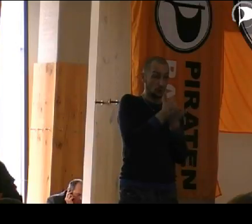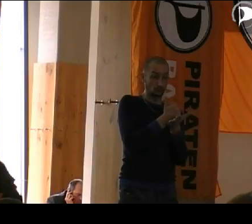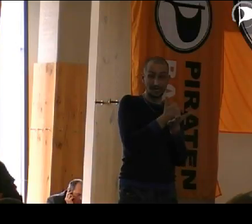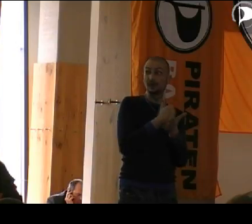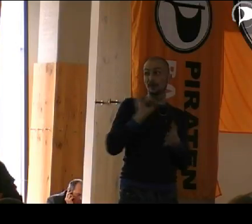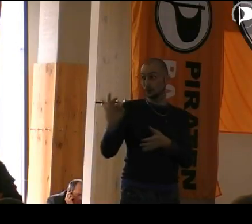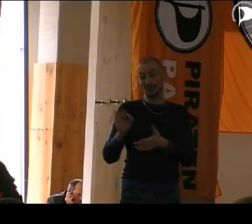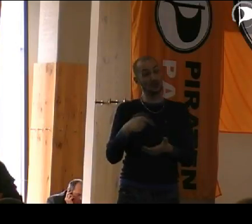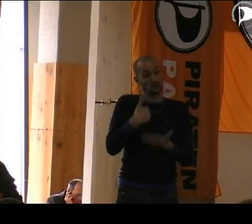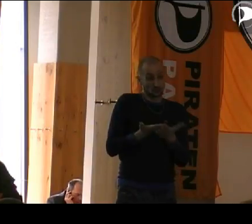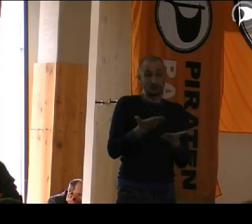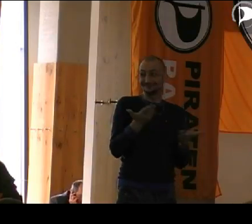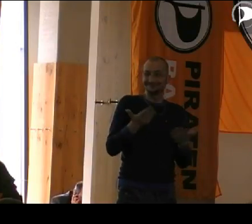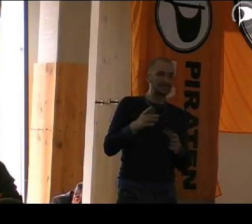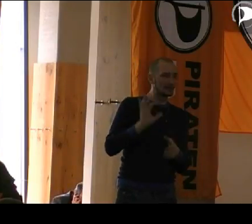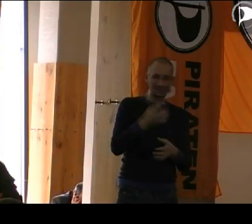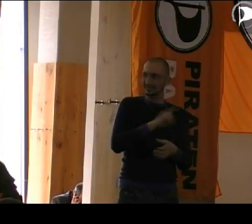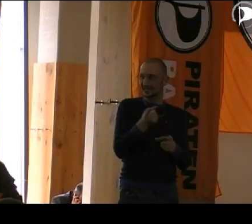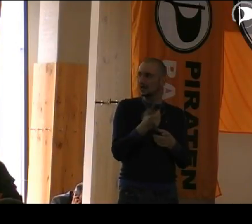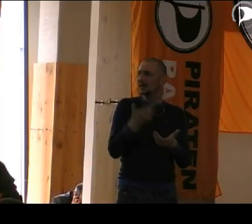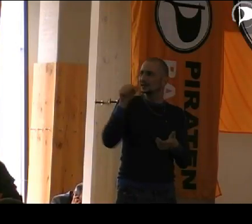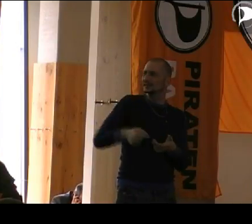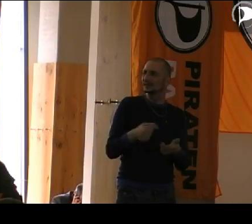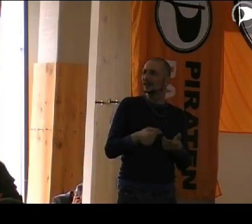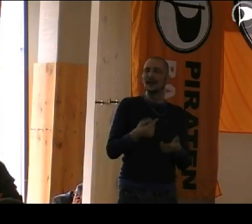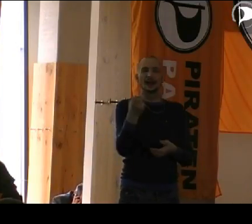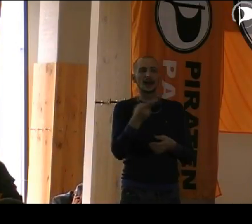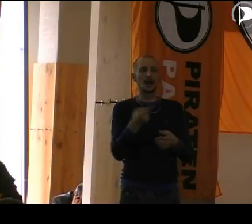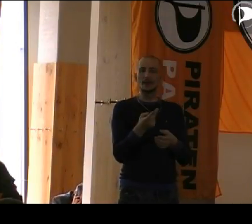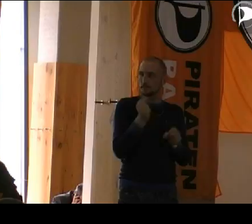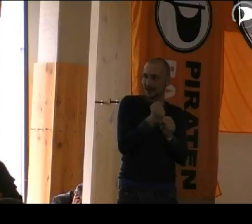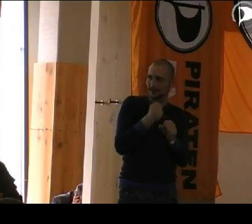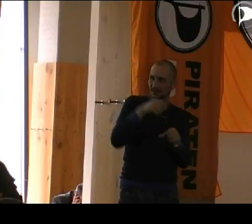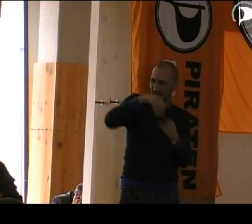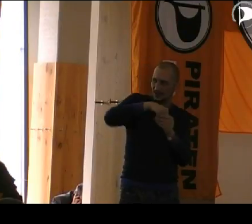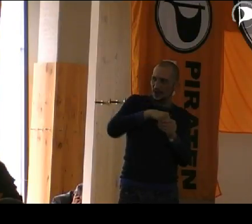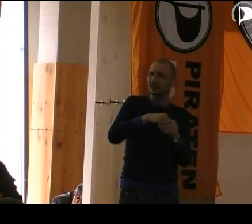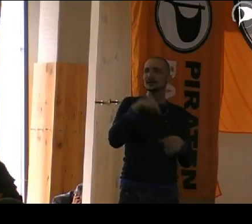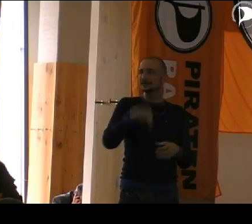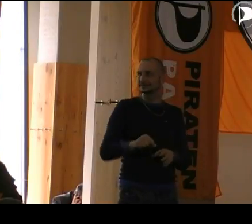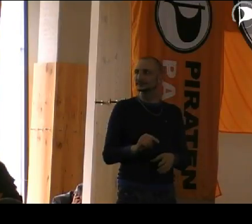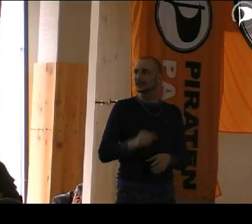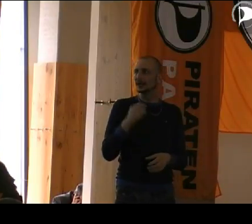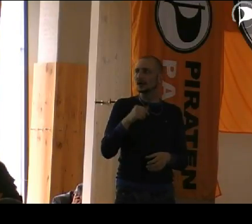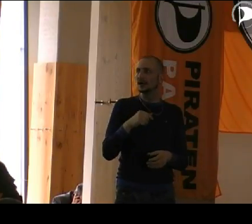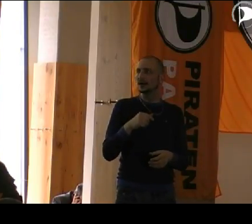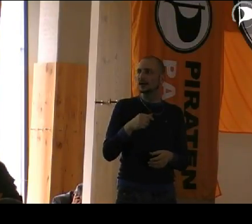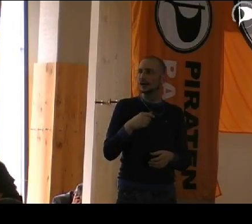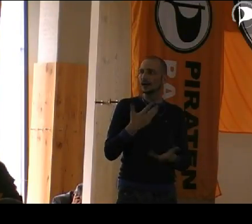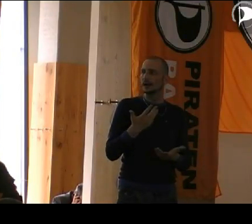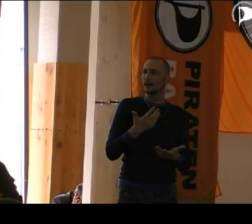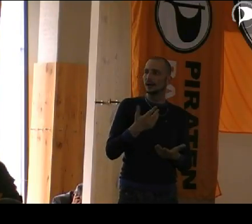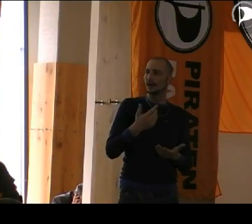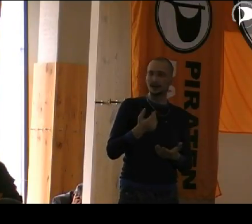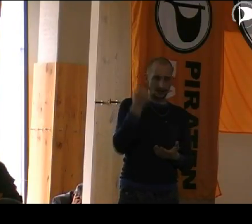kind strom zusammen wenn es auf jeden fall den navis machen das ist völlig traf deswegen finden diverse teams auch mal einfach zu regeln und dass